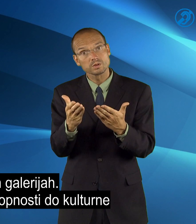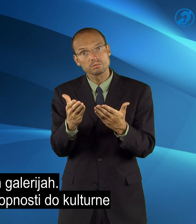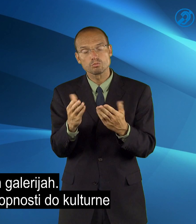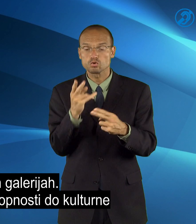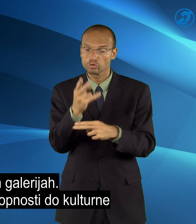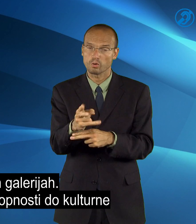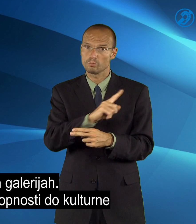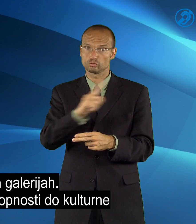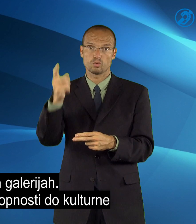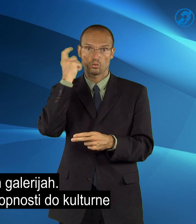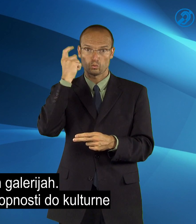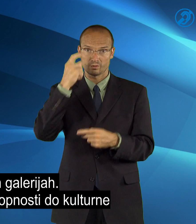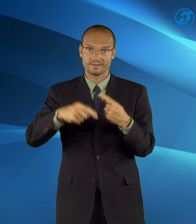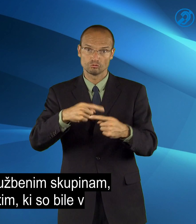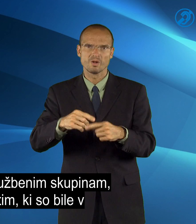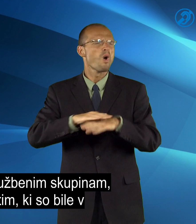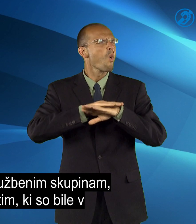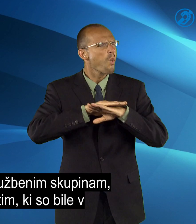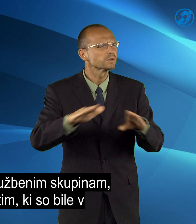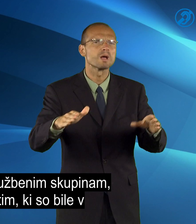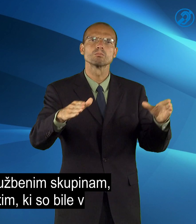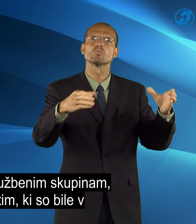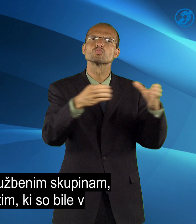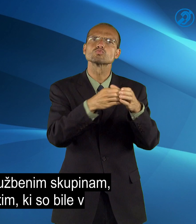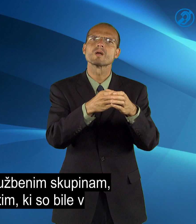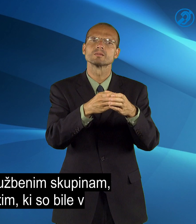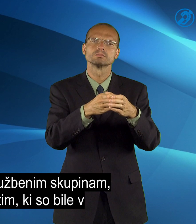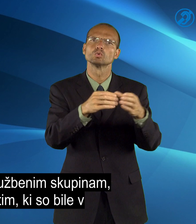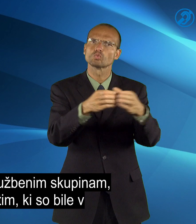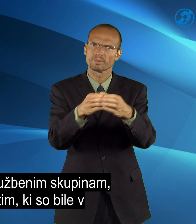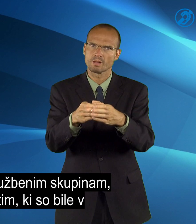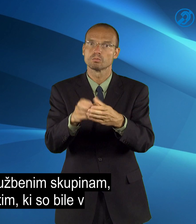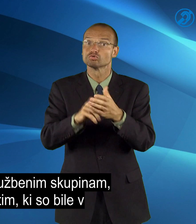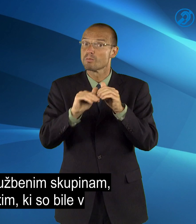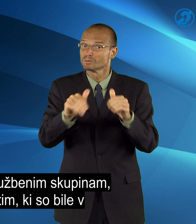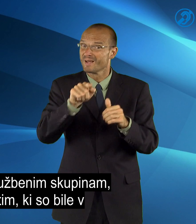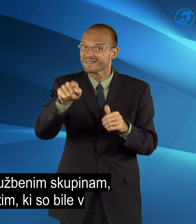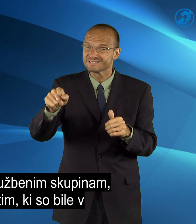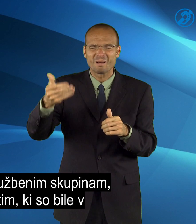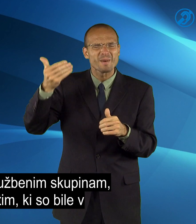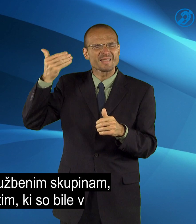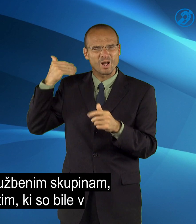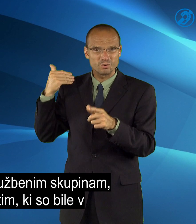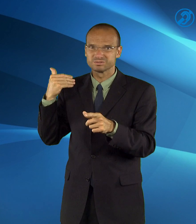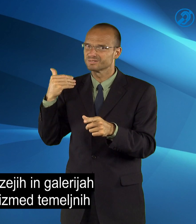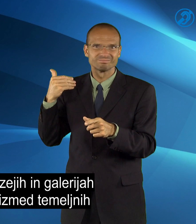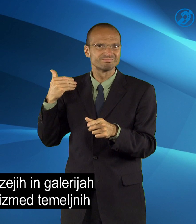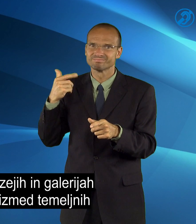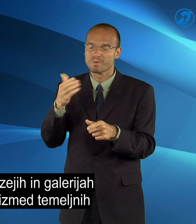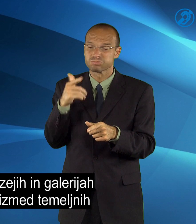Zagotavljanje dostopnosti do kulturne dediščine vsem družbenim skupinam, še posebej tistim, ki so bile v preteklosti v muzejih in